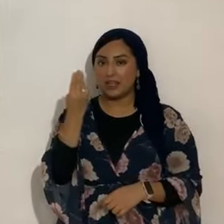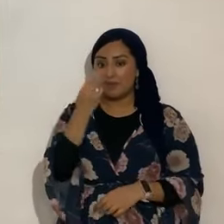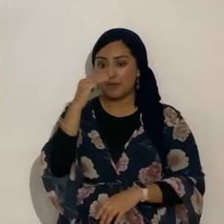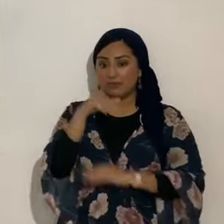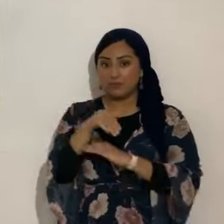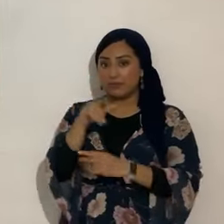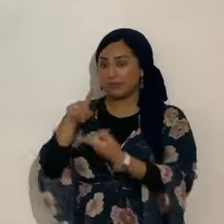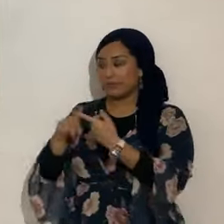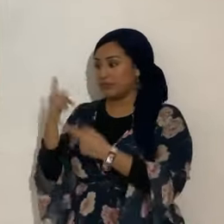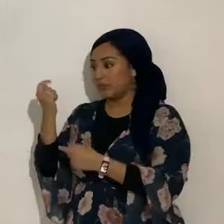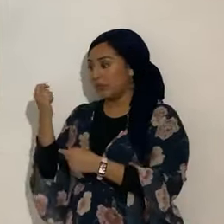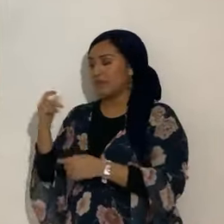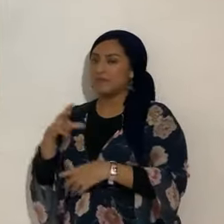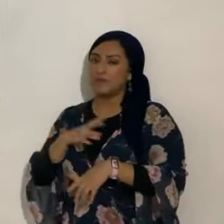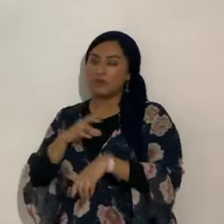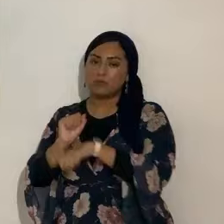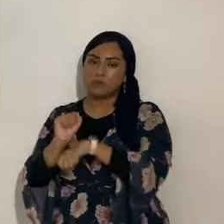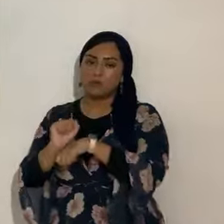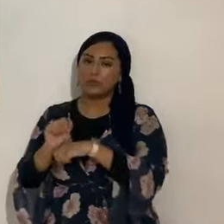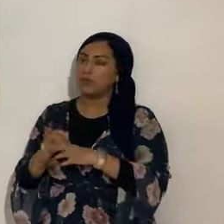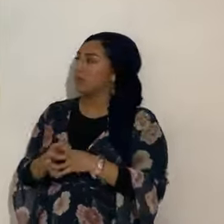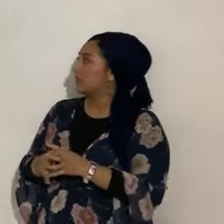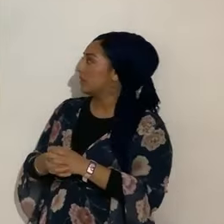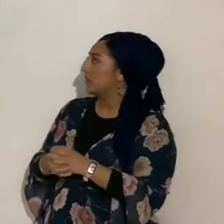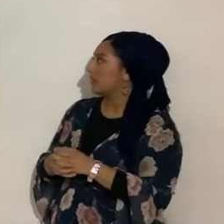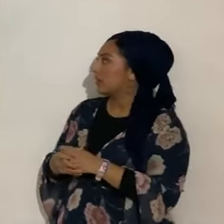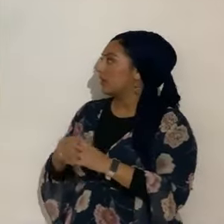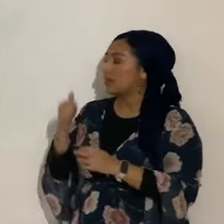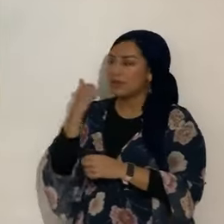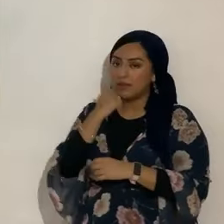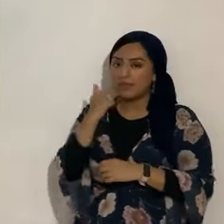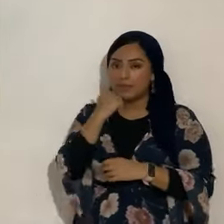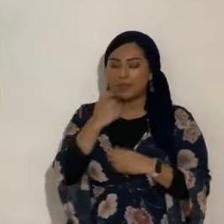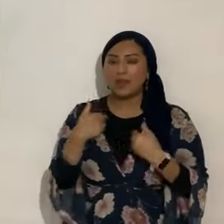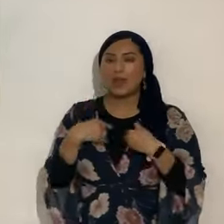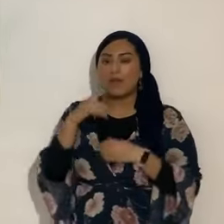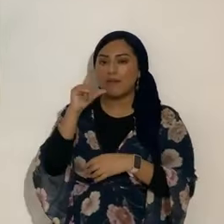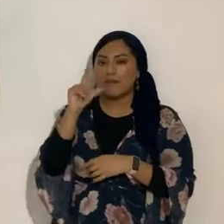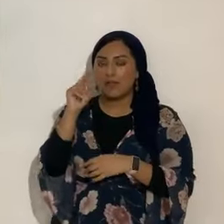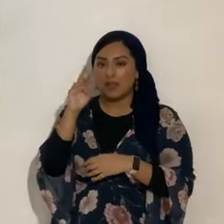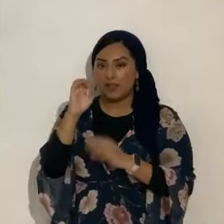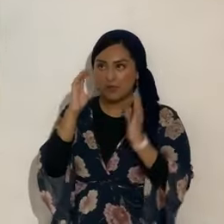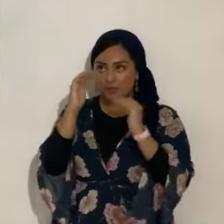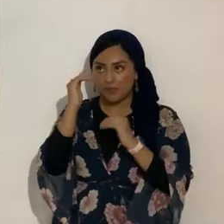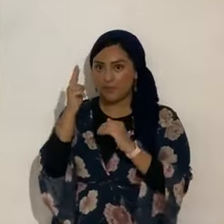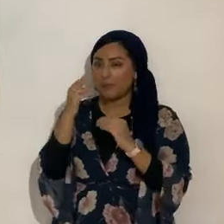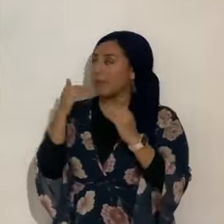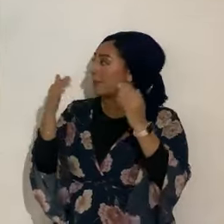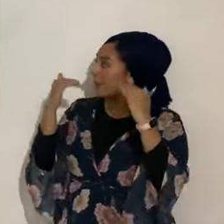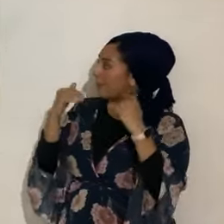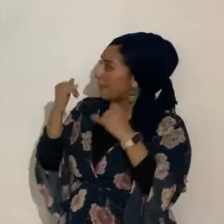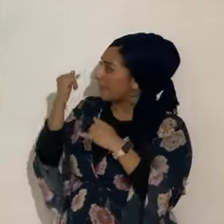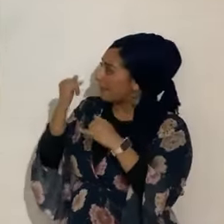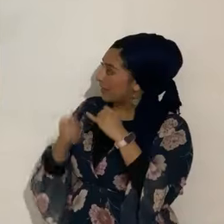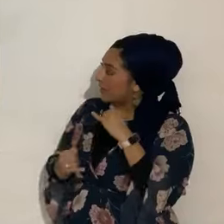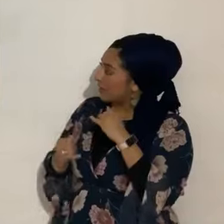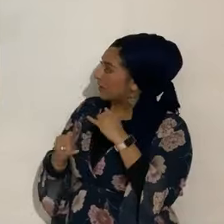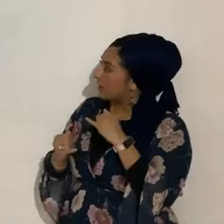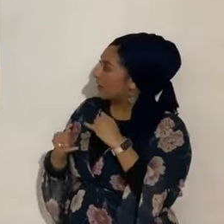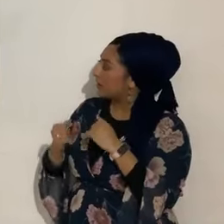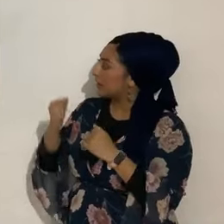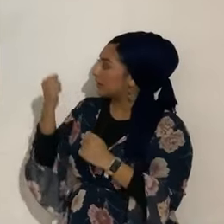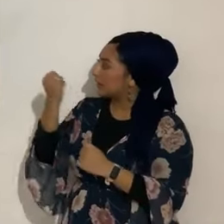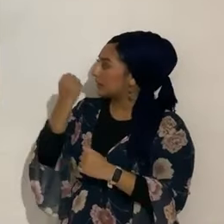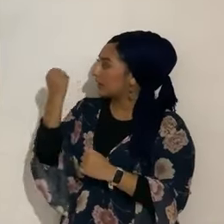ya se puede trabajar, ¿de acuerdo? Todos los días va a haber servicio, primeramente el Eterno, y después el último Shabbat de Hamatzot es